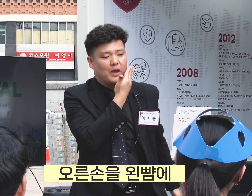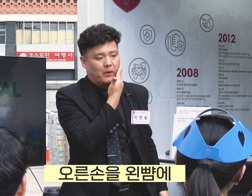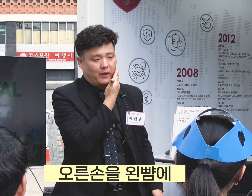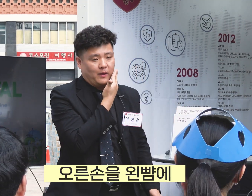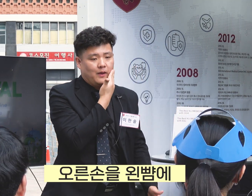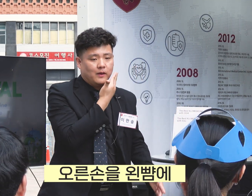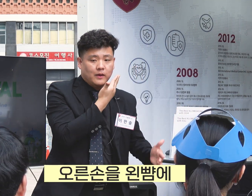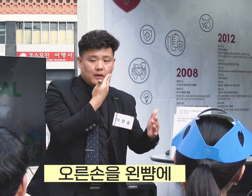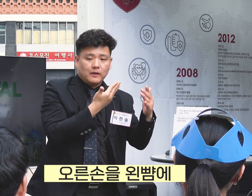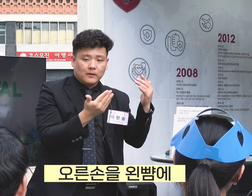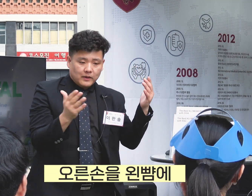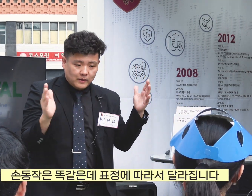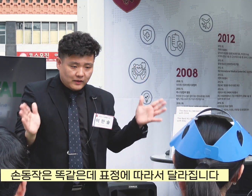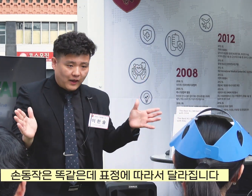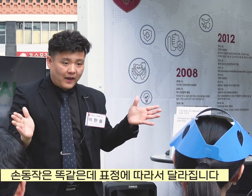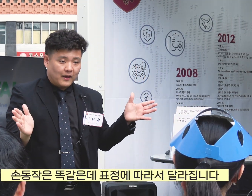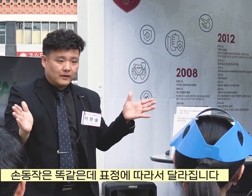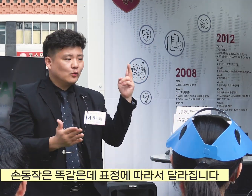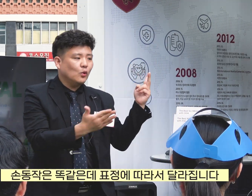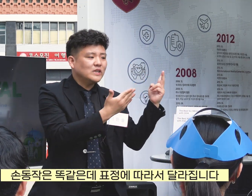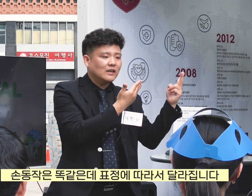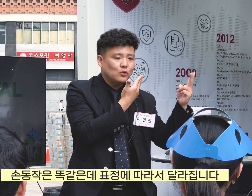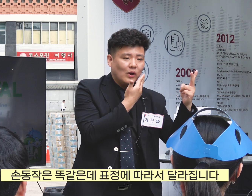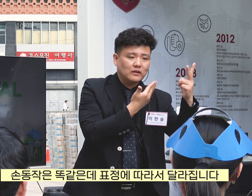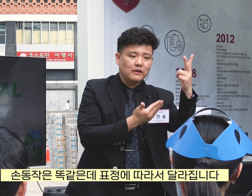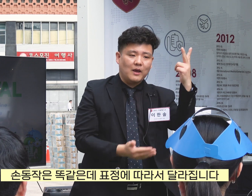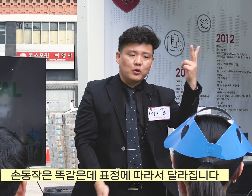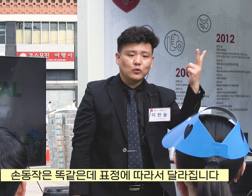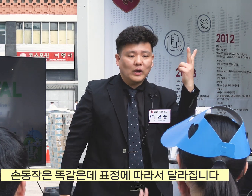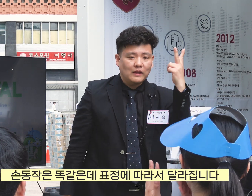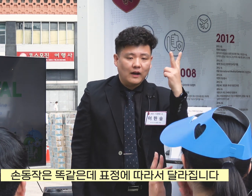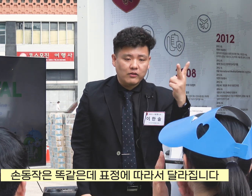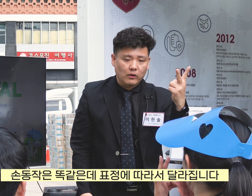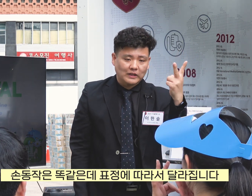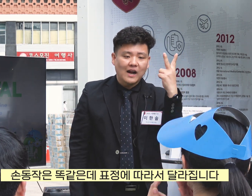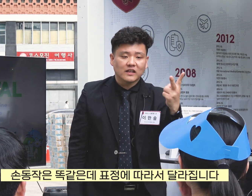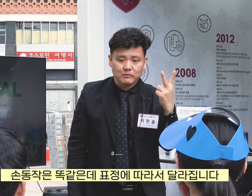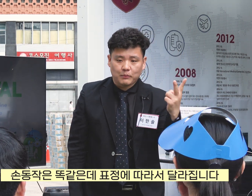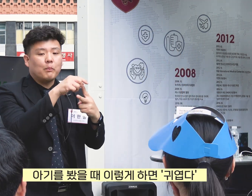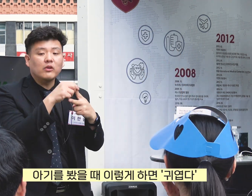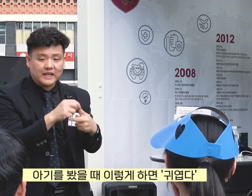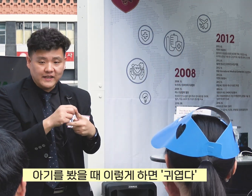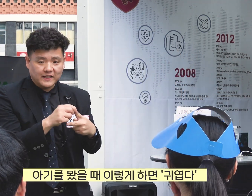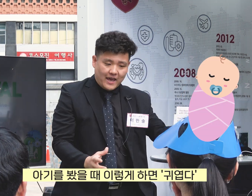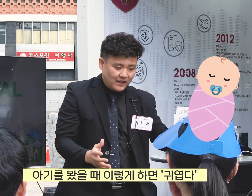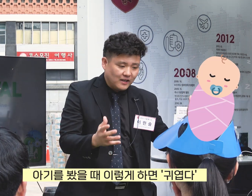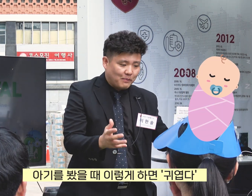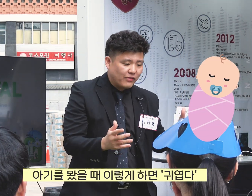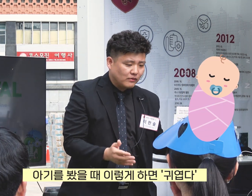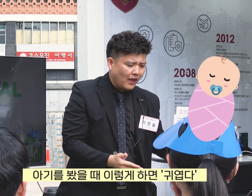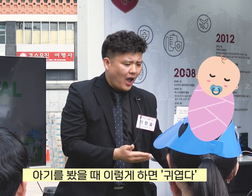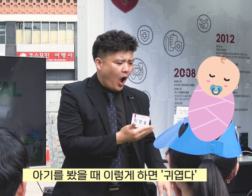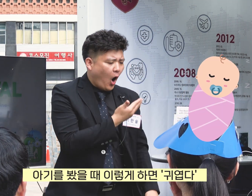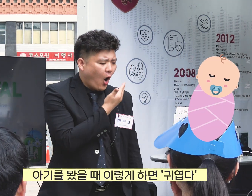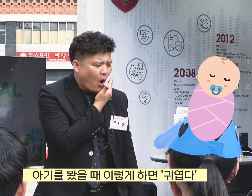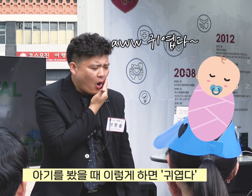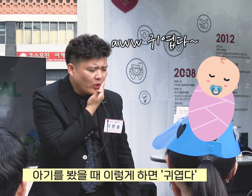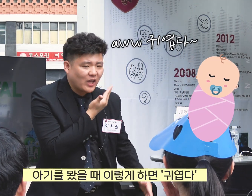왼뺨에, 이게 손 동작은 똑같은데 표정에 따라서 달라집니다. 첫 번째는 아기를 봤을 때 이렇게